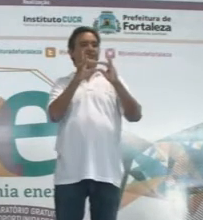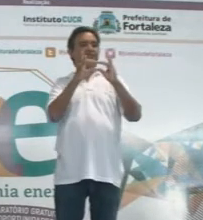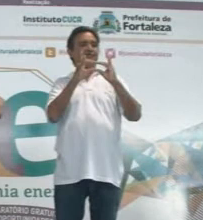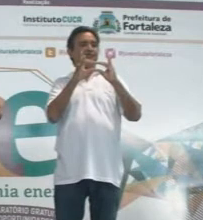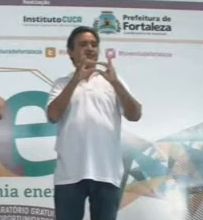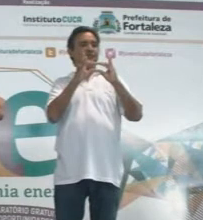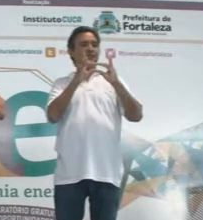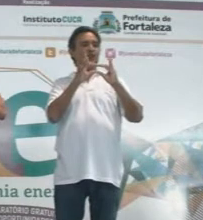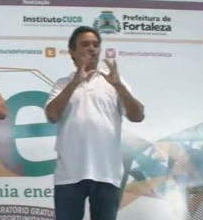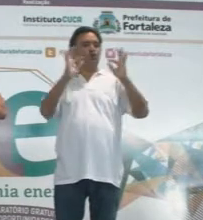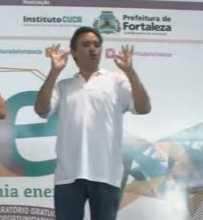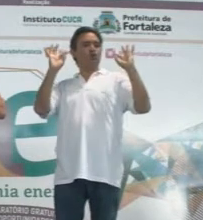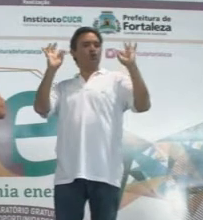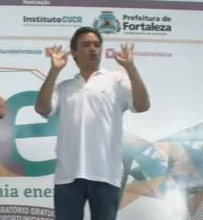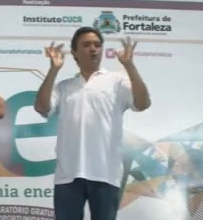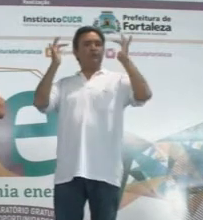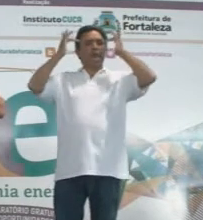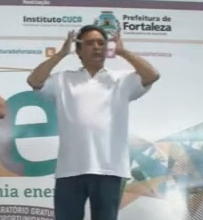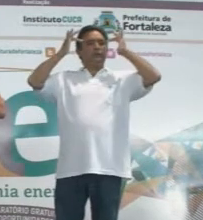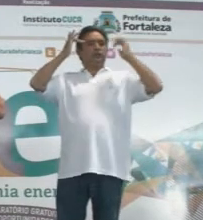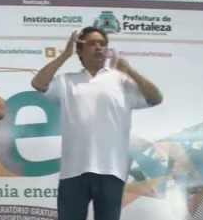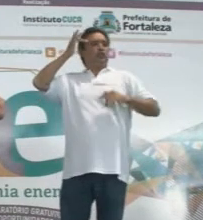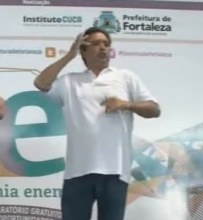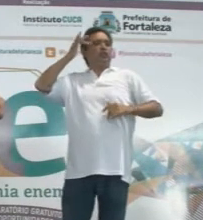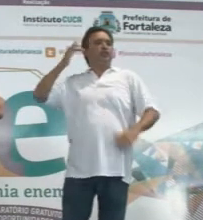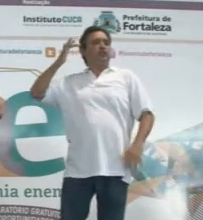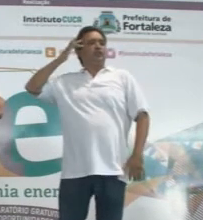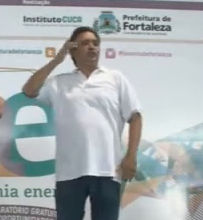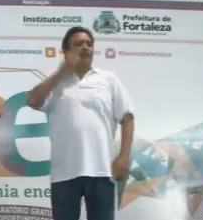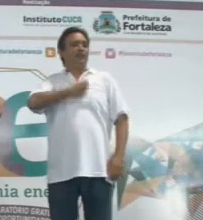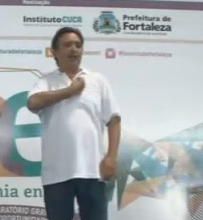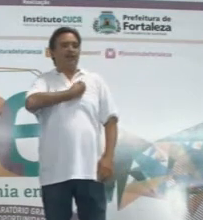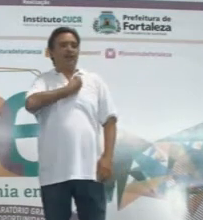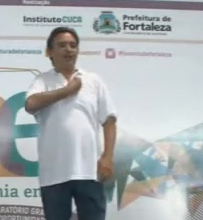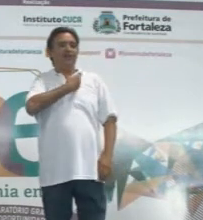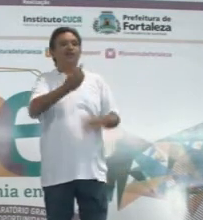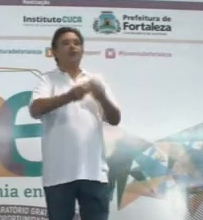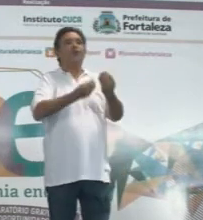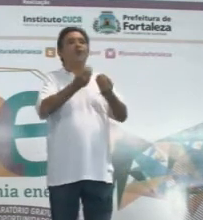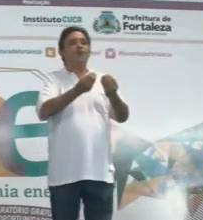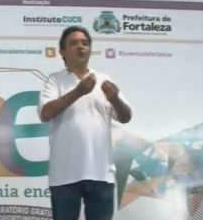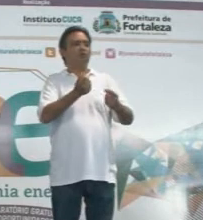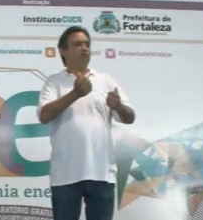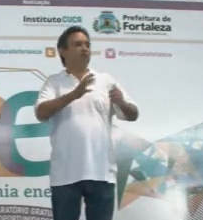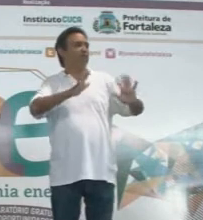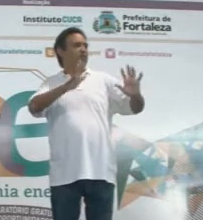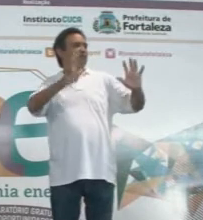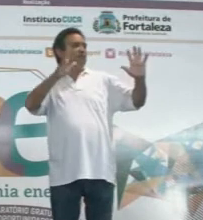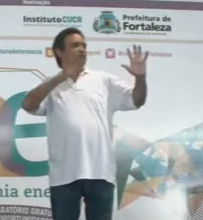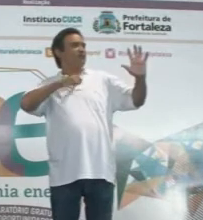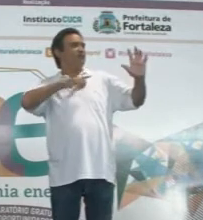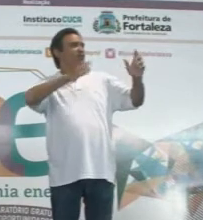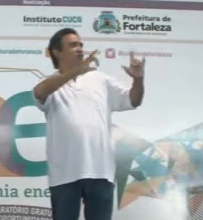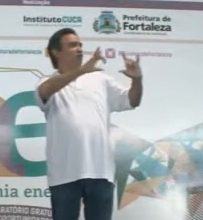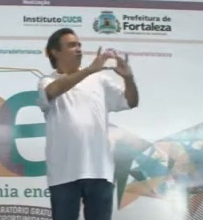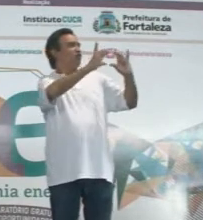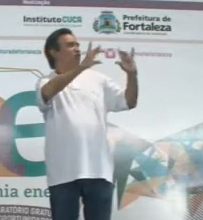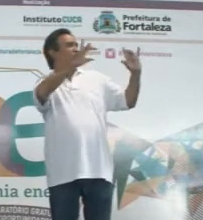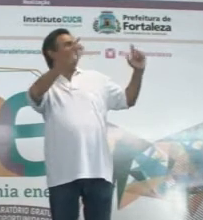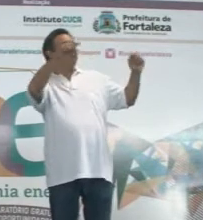todo luxo. Meu colega, em uma vida, você já montou um patrimônio bem considerável. Só que eu estou falando de um grupo que está